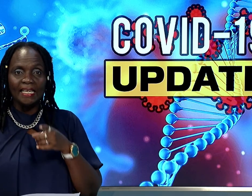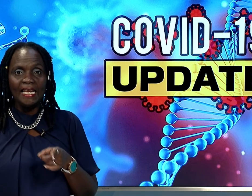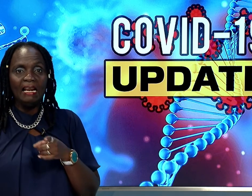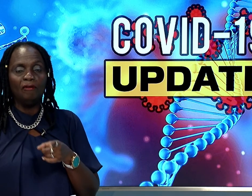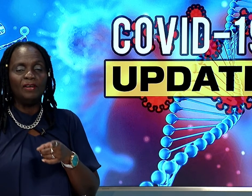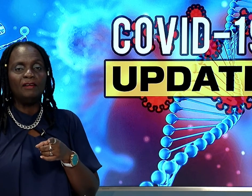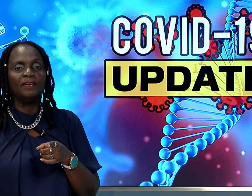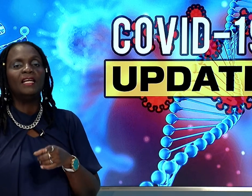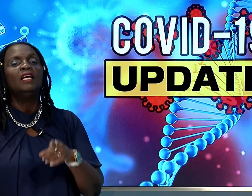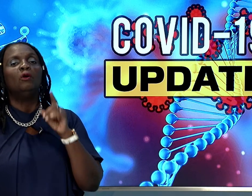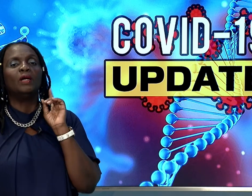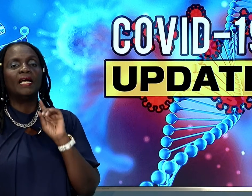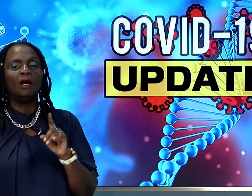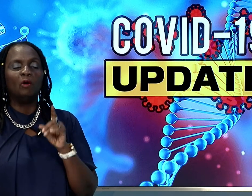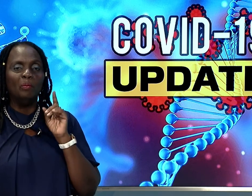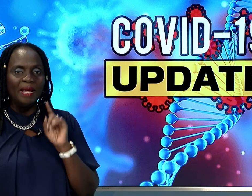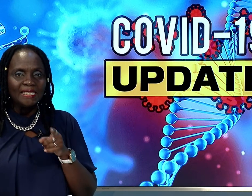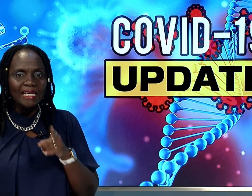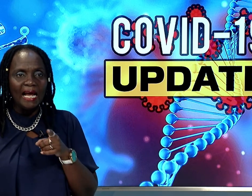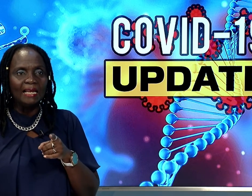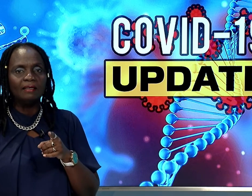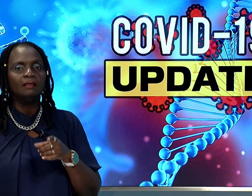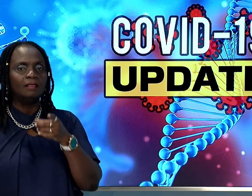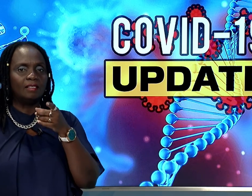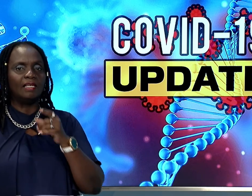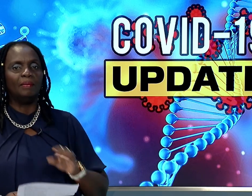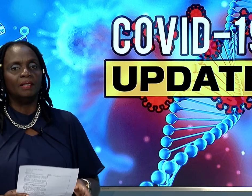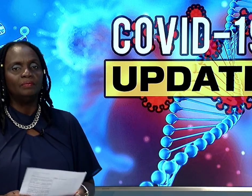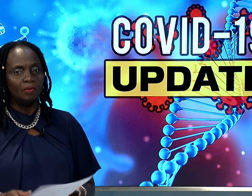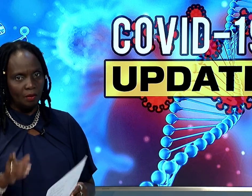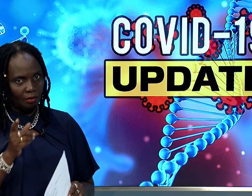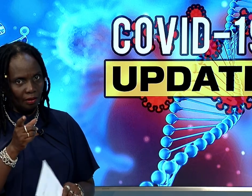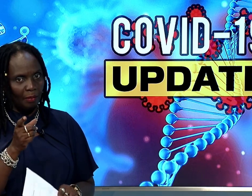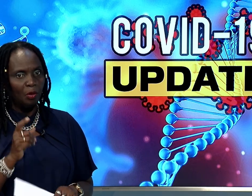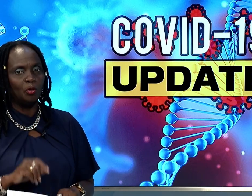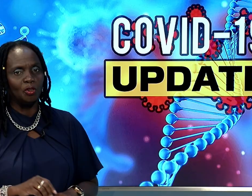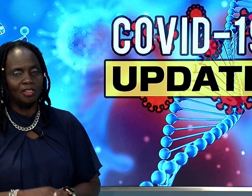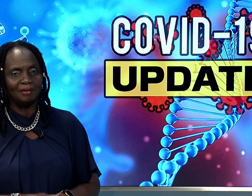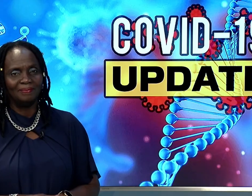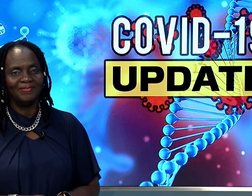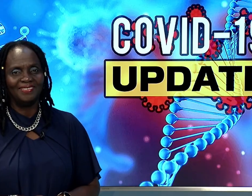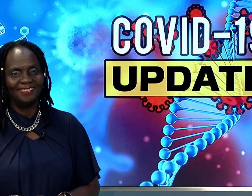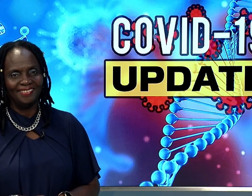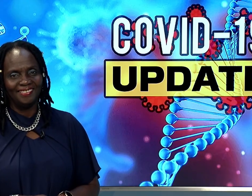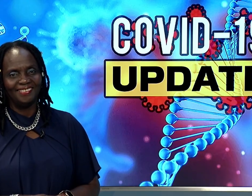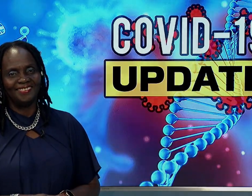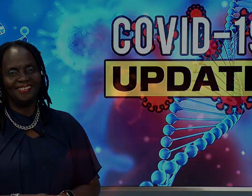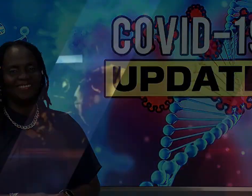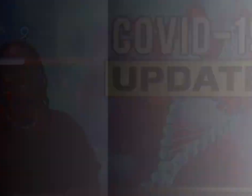is er geen aflevering, want dan gaan we met z'n allen stemmen. Stembewust.